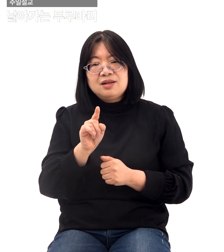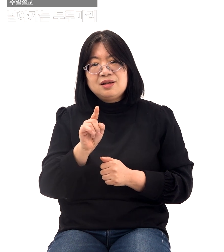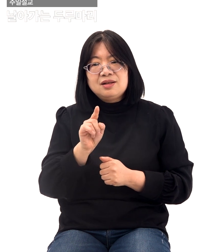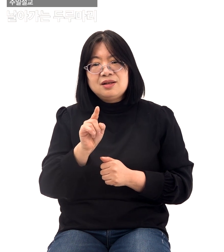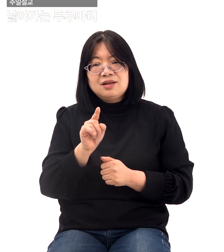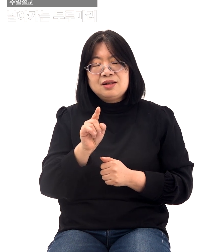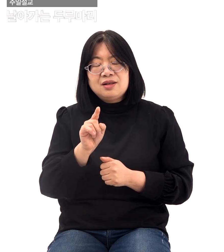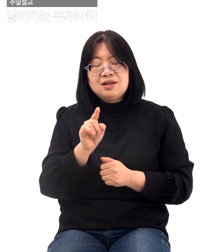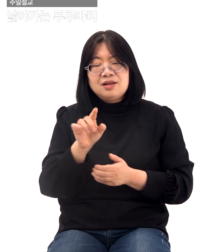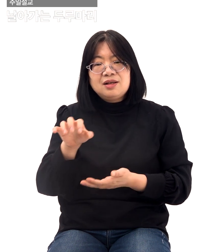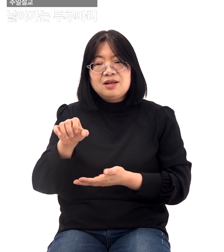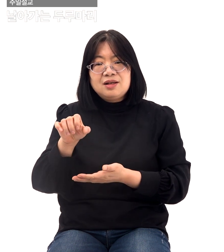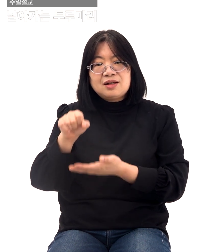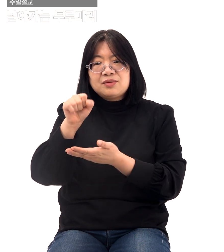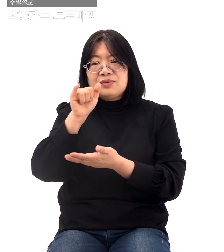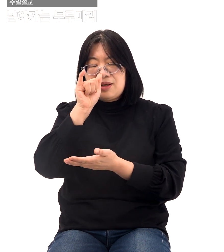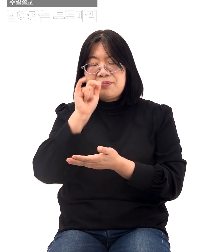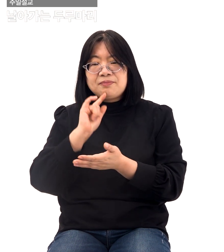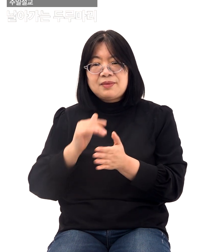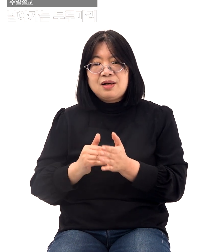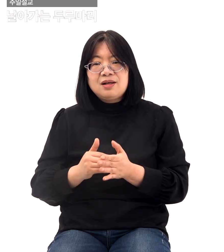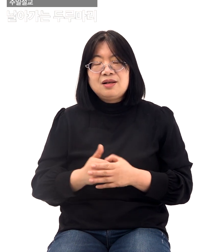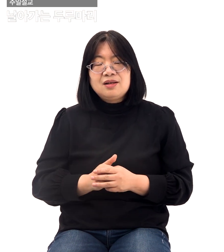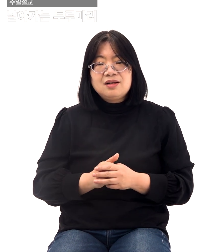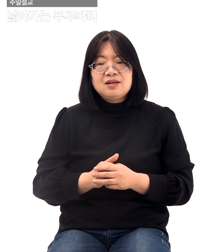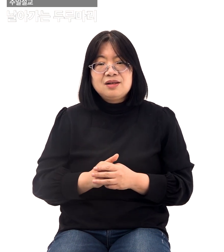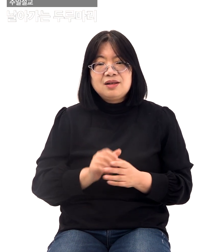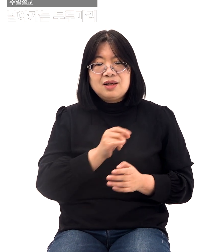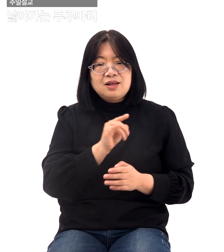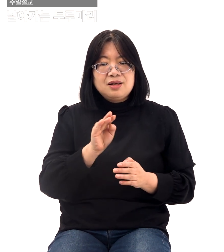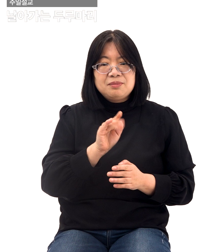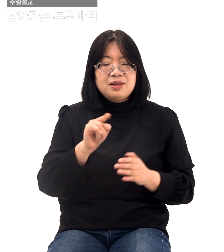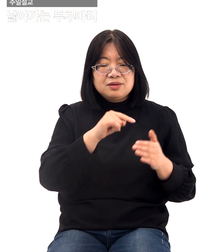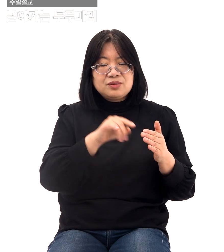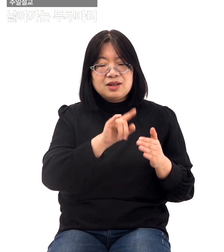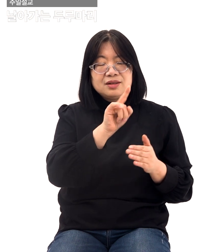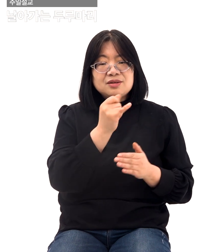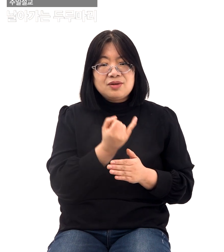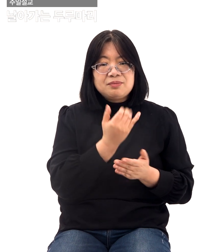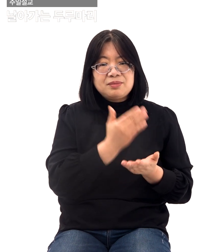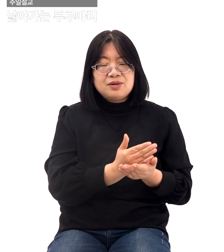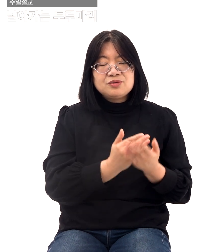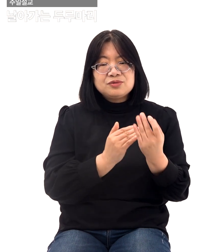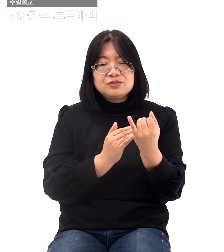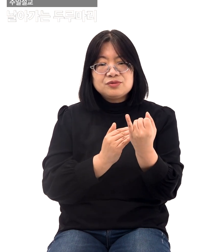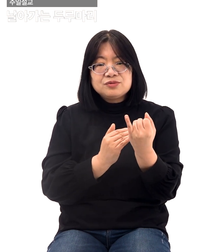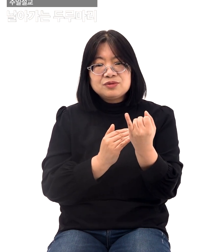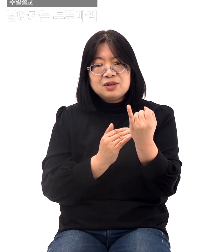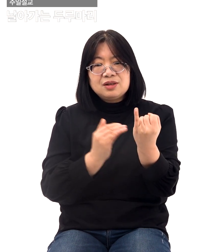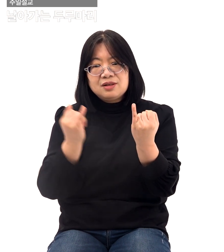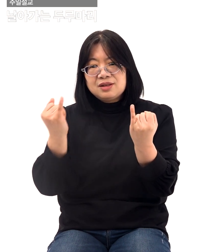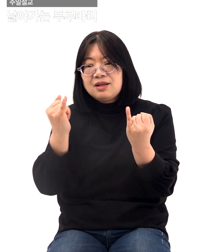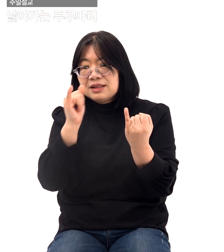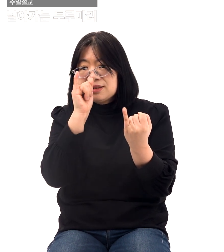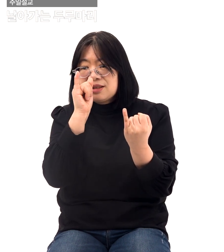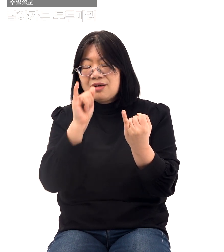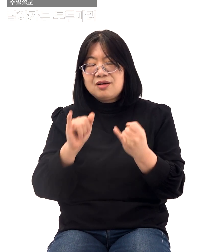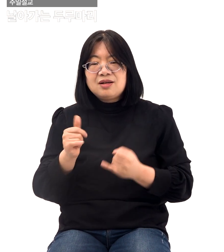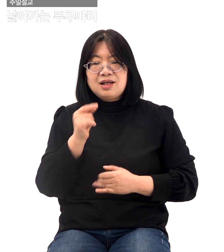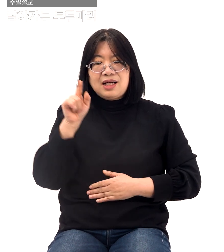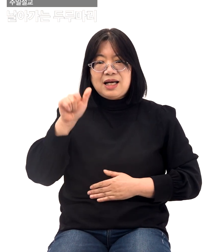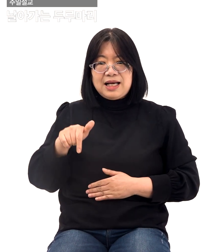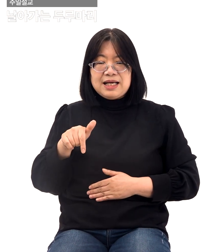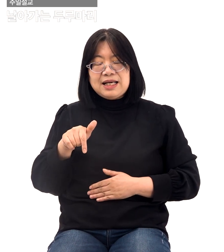사이에 들었기로. 이제 에바 속에 한 여인 말고 두 여인이 등장을 하는데 학의 날개를 가졌어. 학의